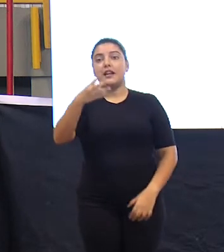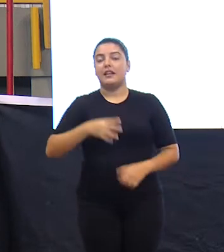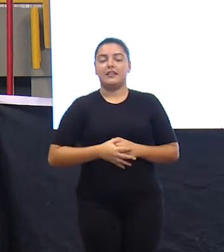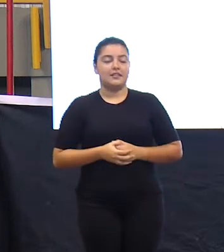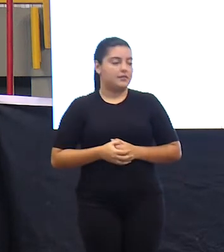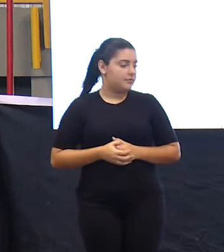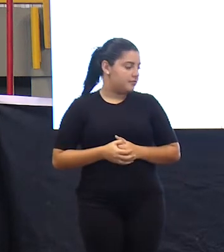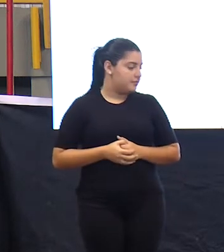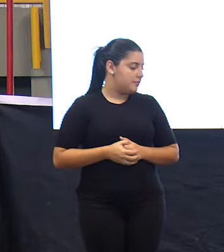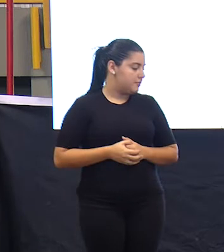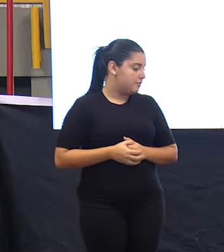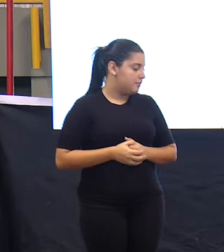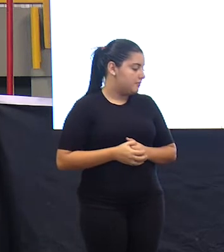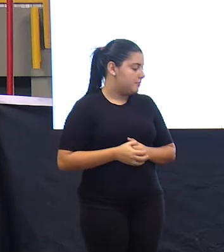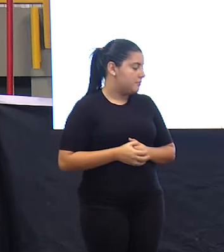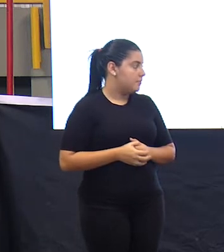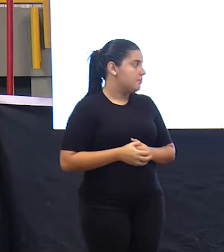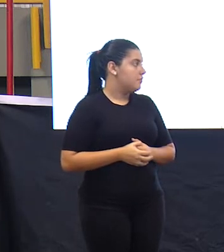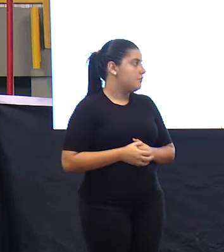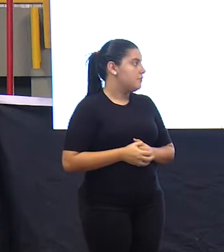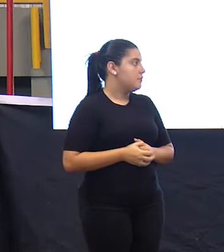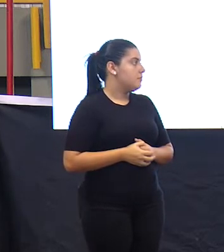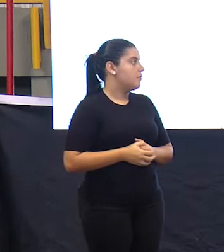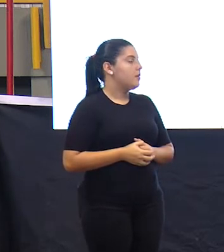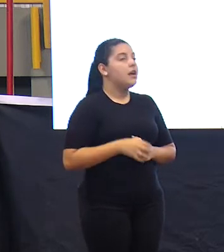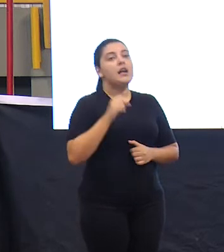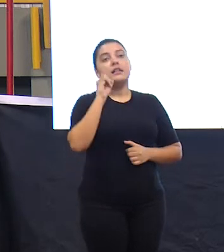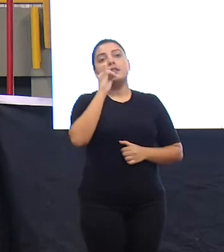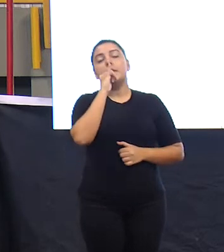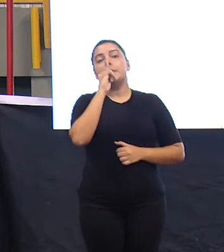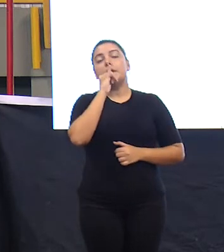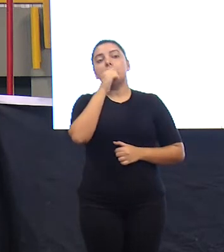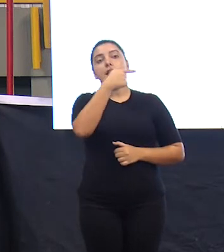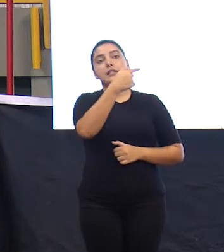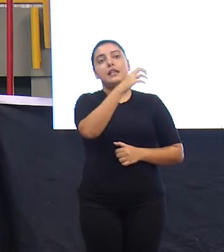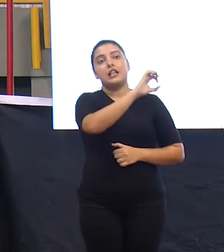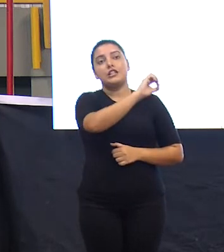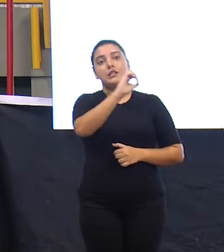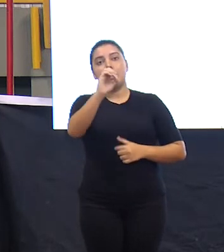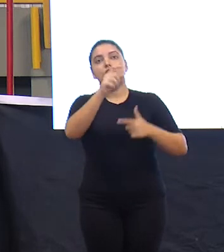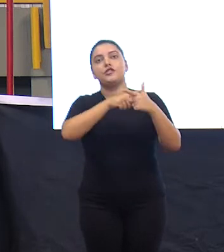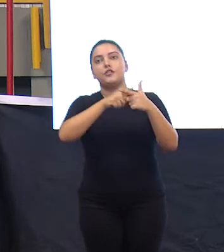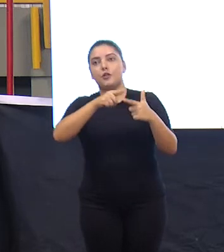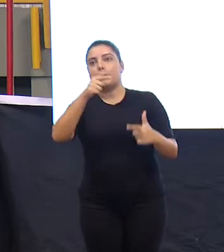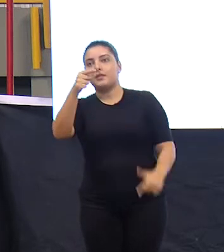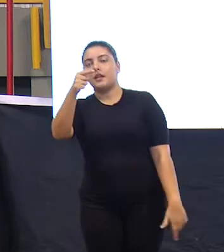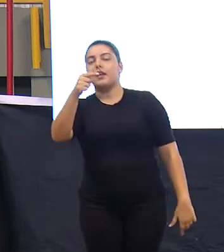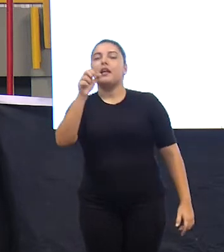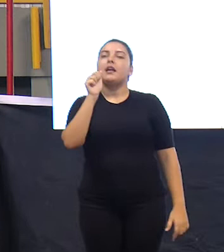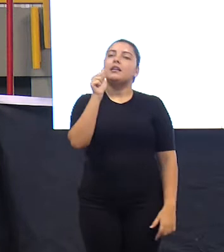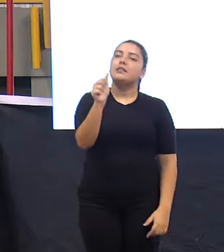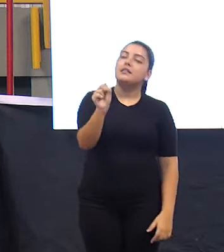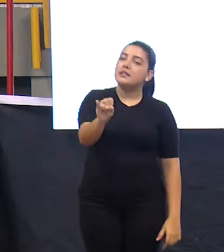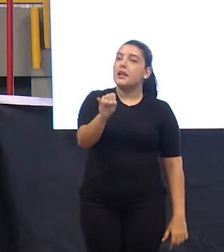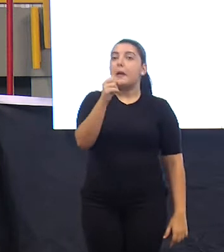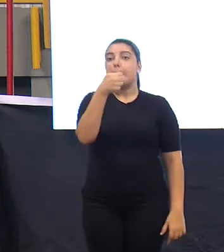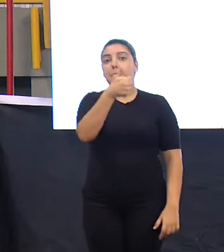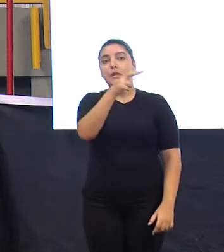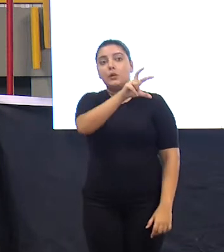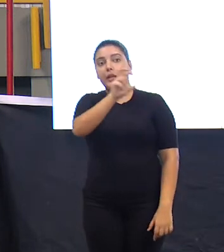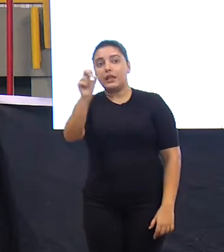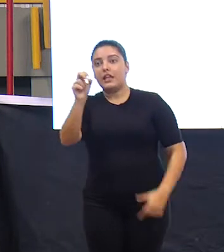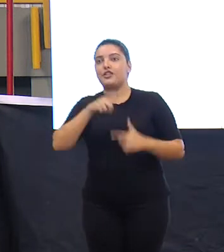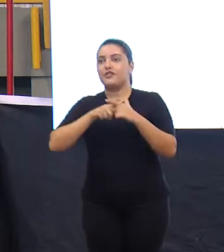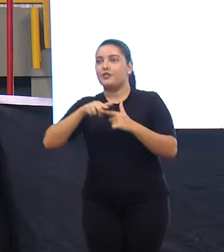entendendo. Então se fosse 700, eu dividia por 7. Se fosse 1.500, eu dividia por